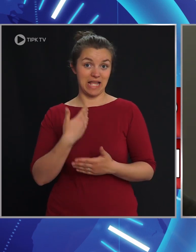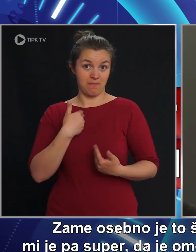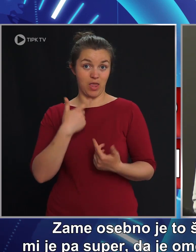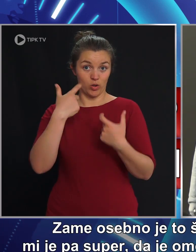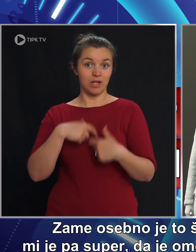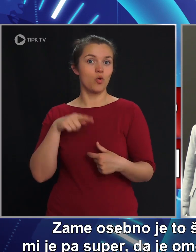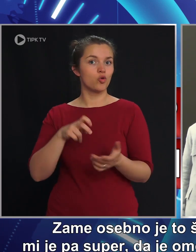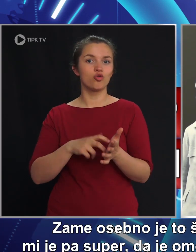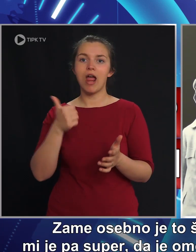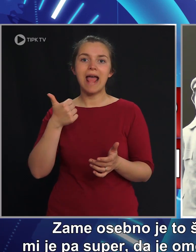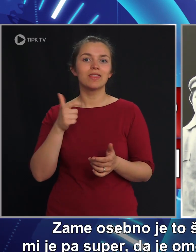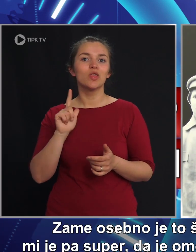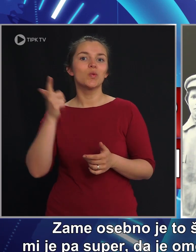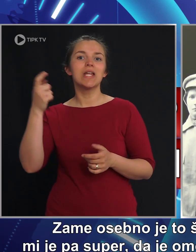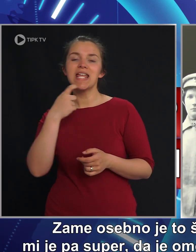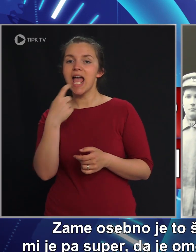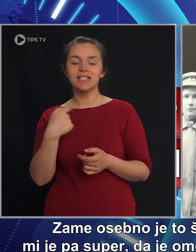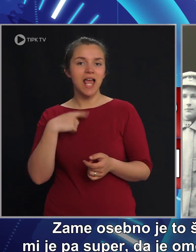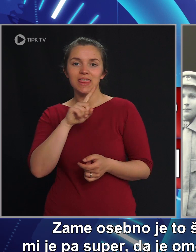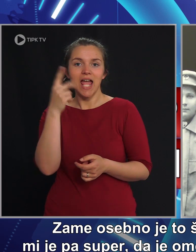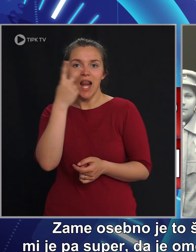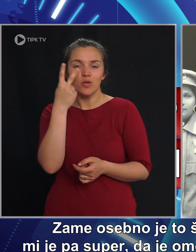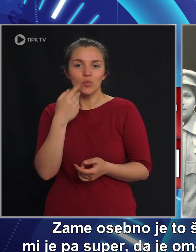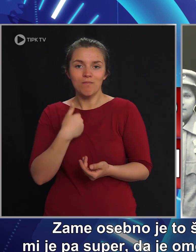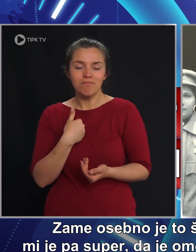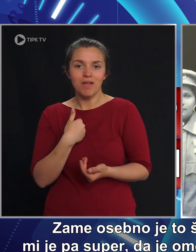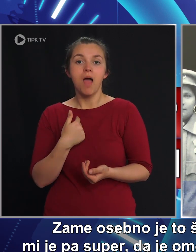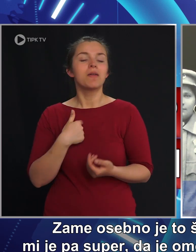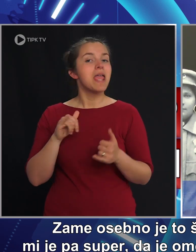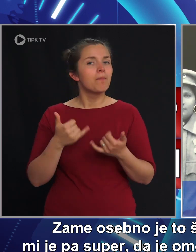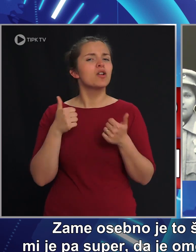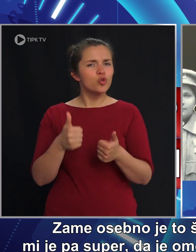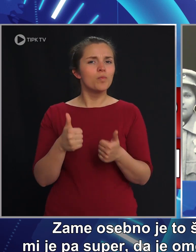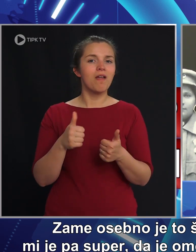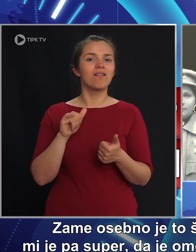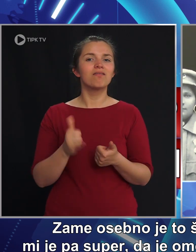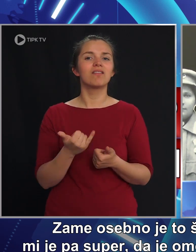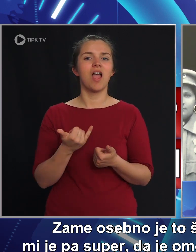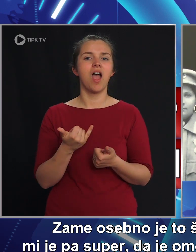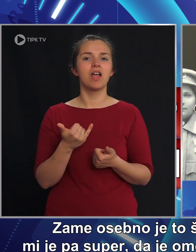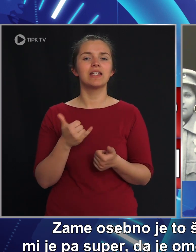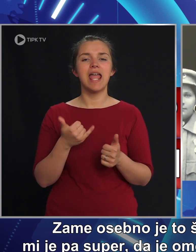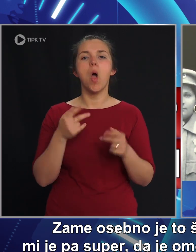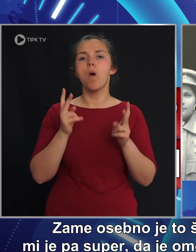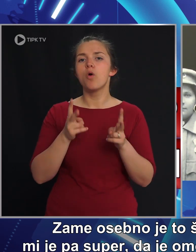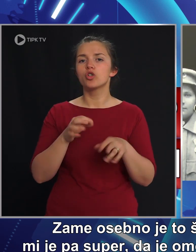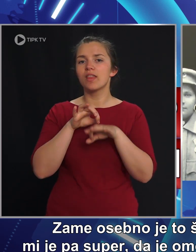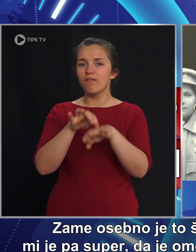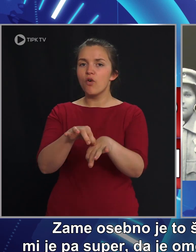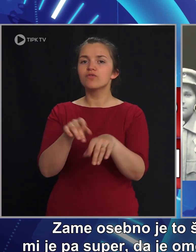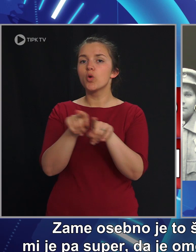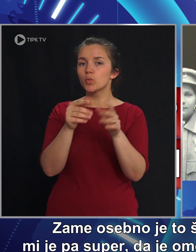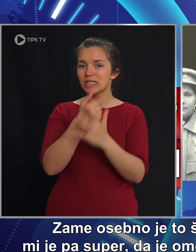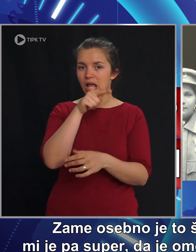Ja, zame osebno je to še en tuj jezik, ki ga ne razumem. Mi je pa super, da je